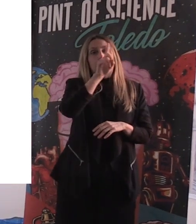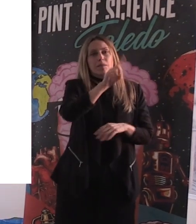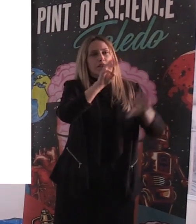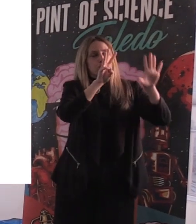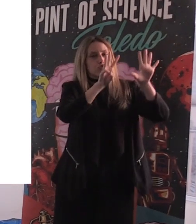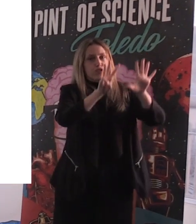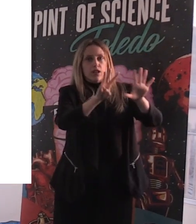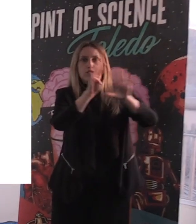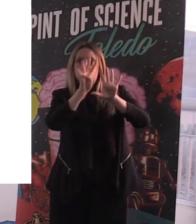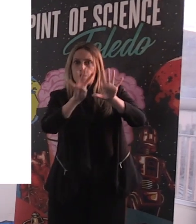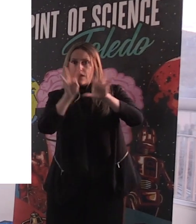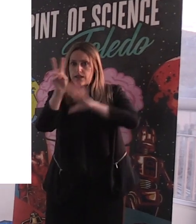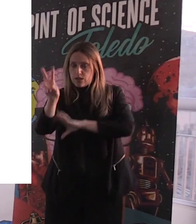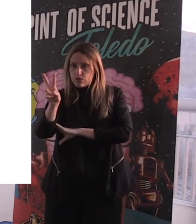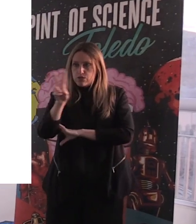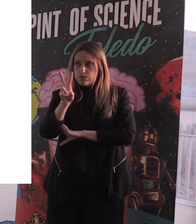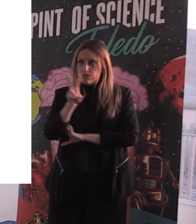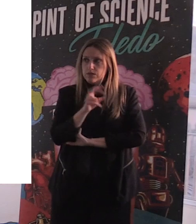algo.